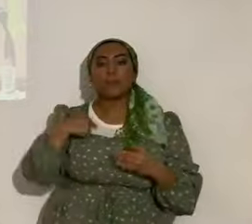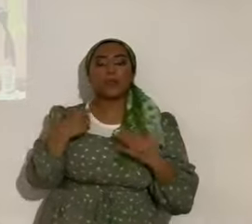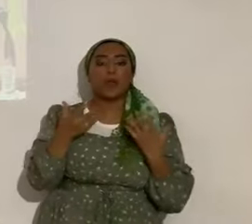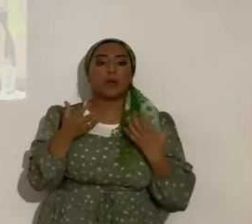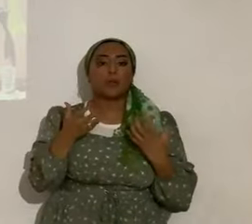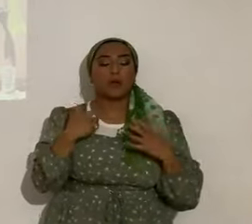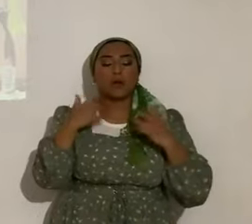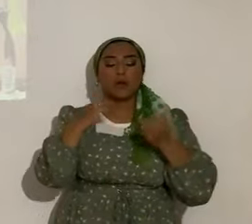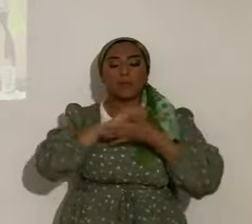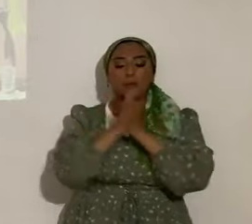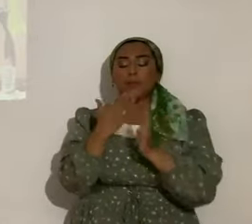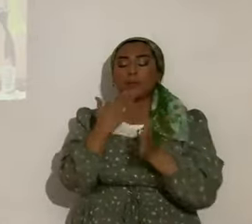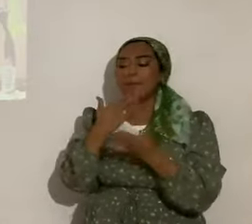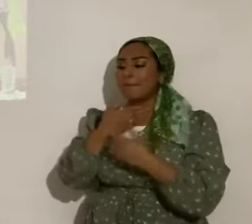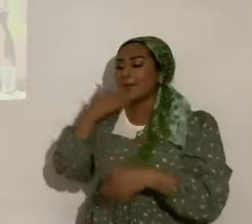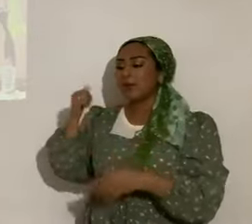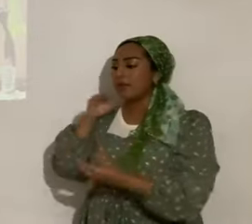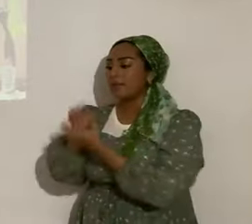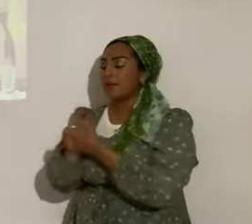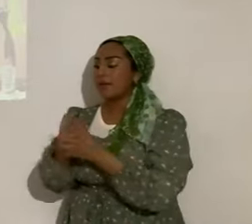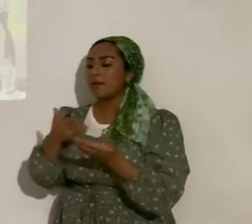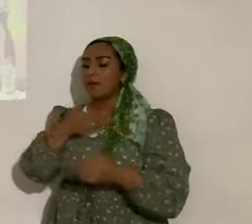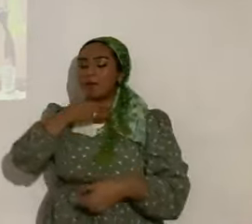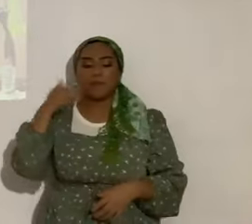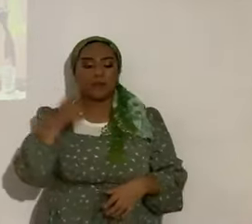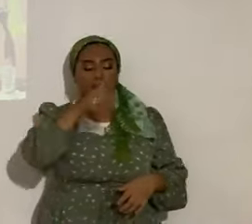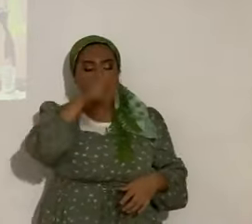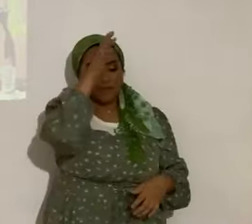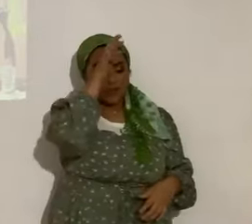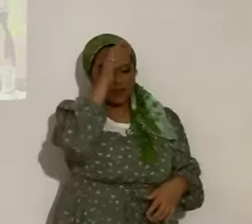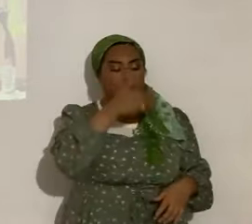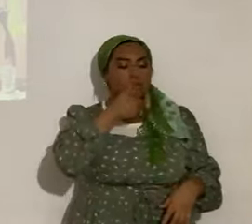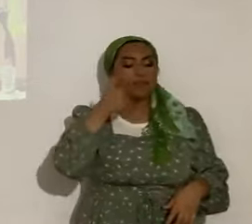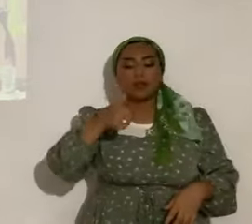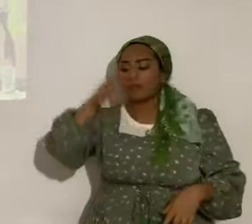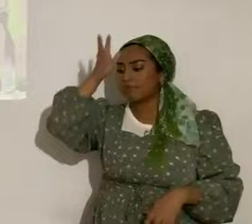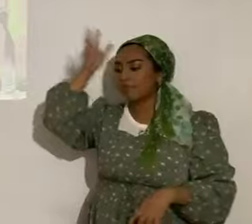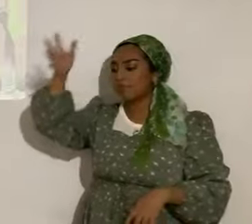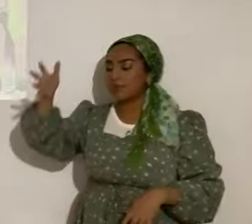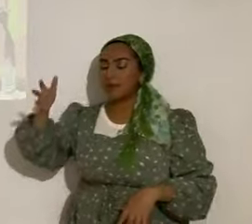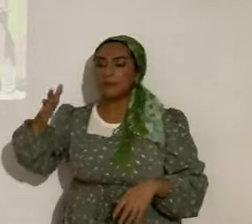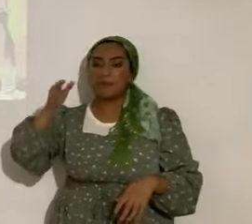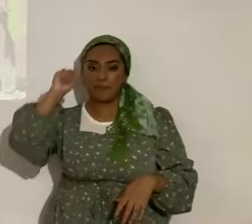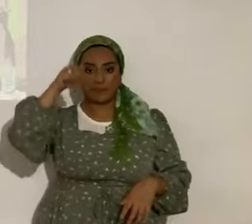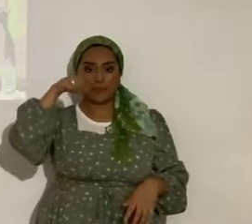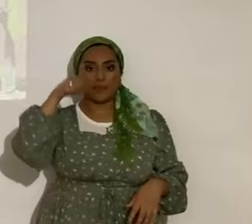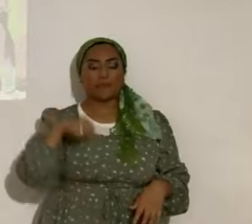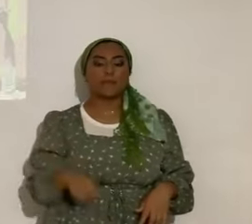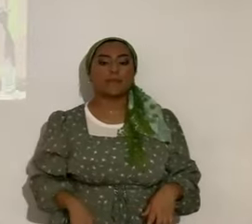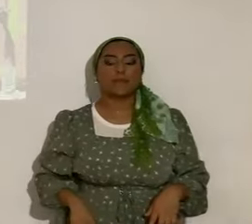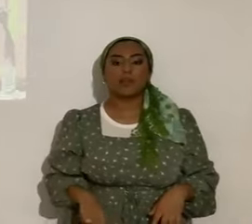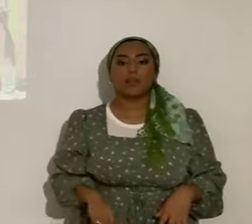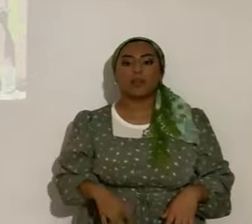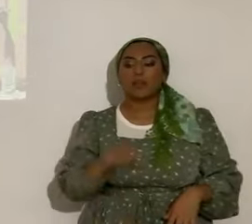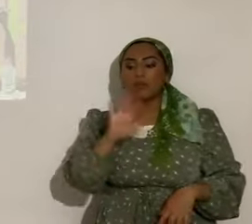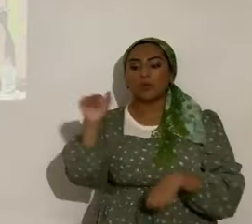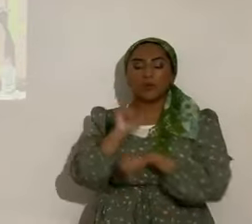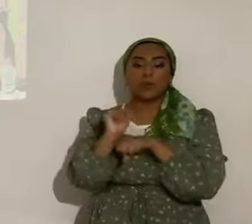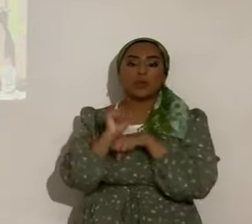ser un mejor esposo, mejor padre, mejor abuelo, etcétera, etcétera, ¿sí? En el